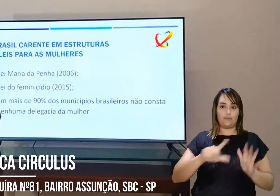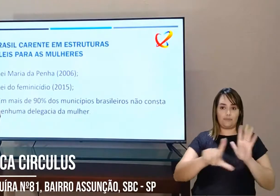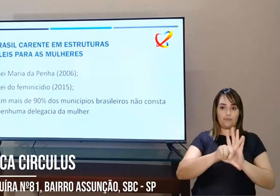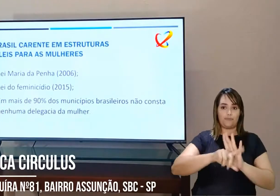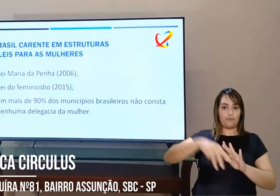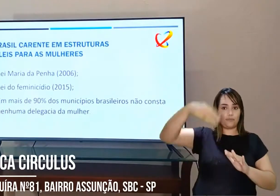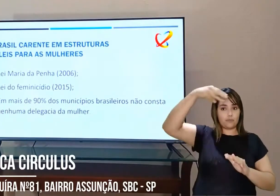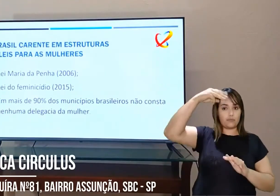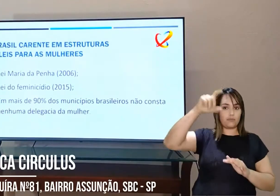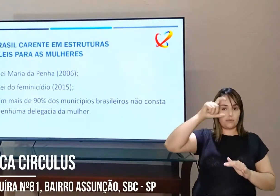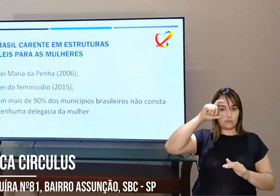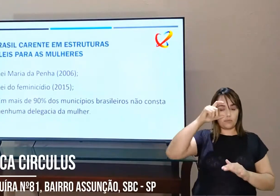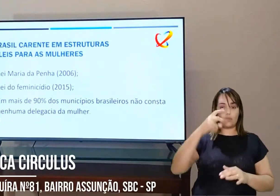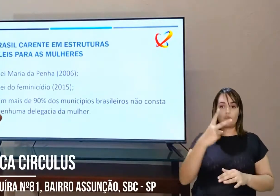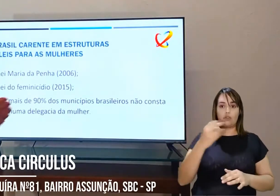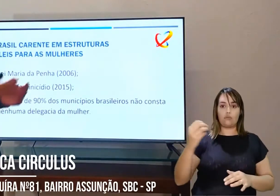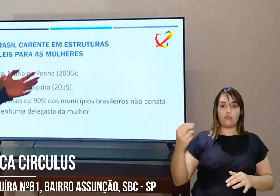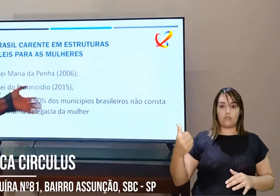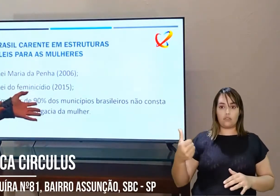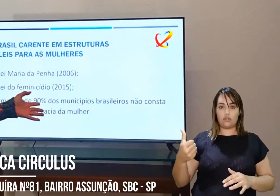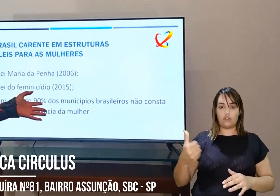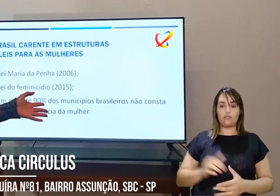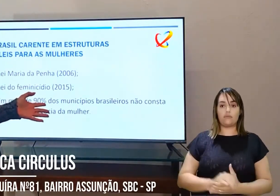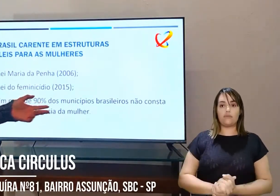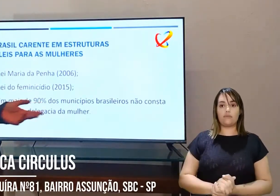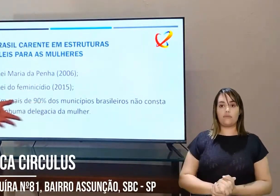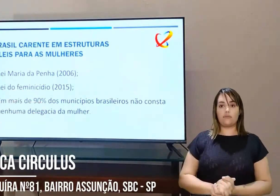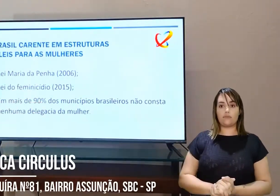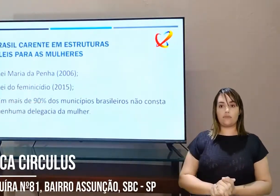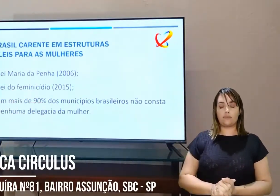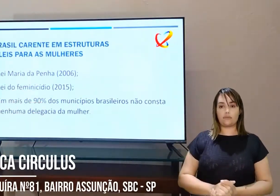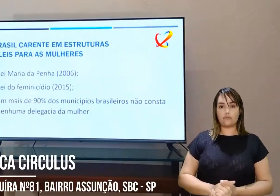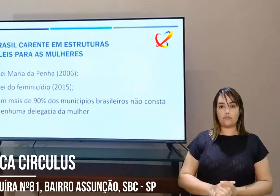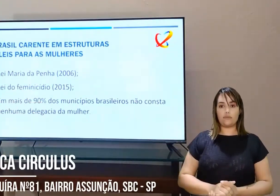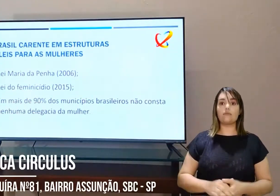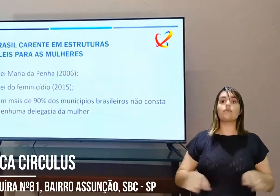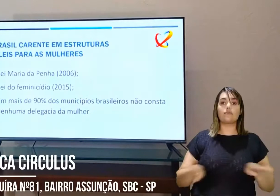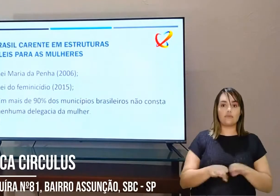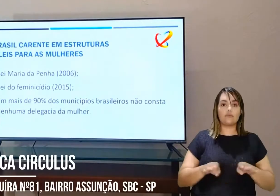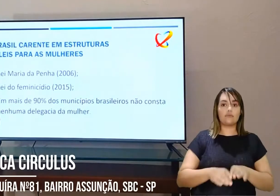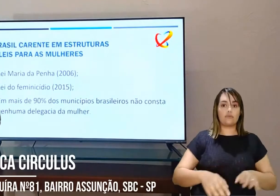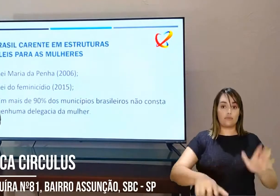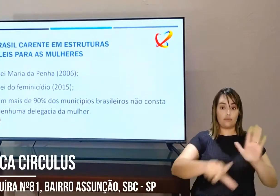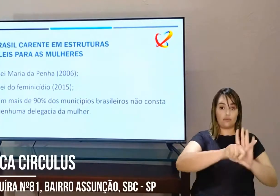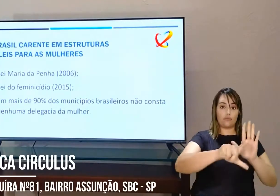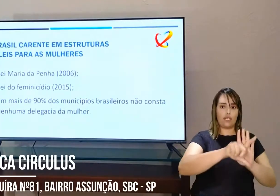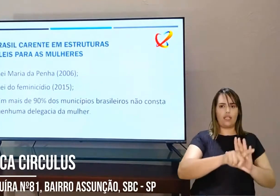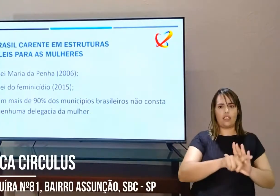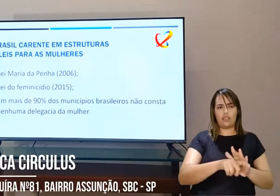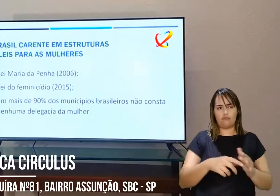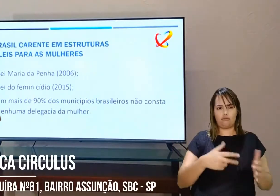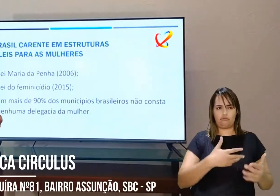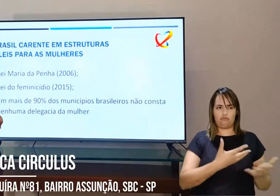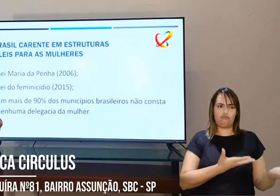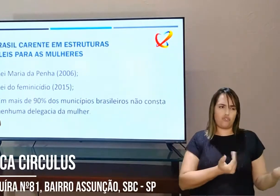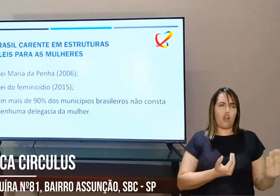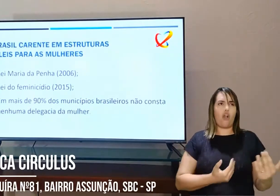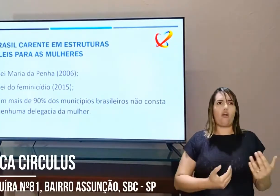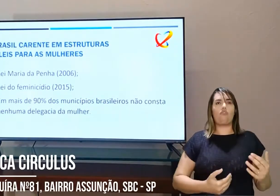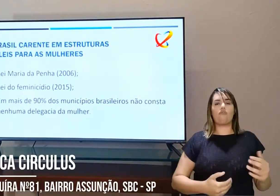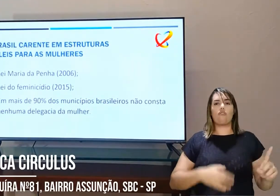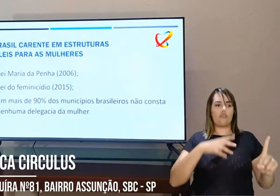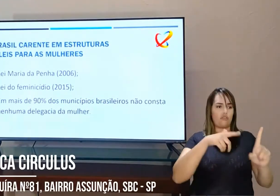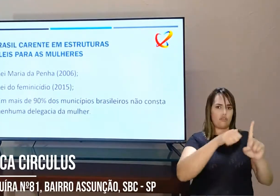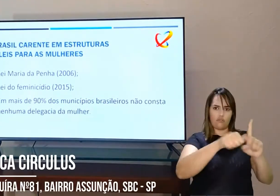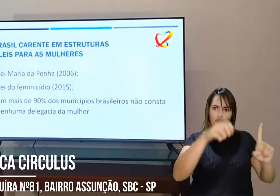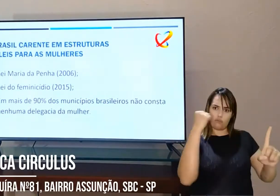mulheres que sofrem violência. Nós temos a Lei Maria da Penha, de 2006, temos também a lei mais recente, que é do feminicídio, de